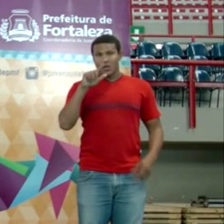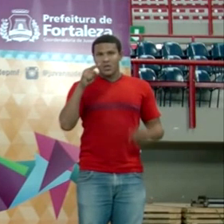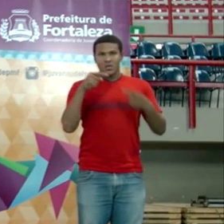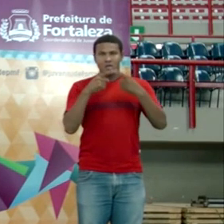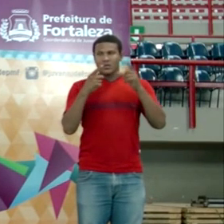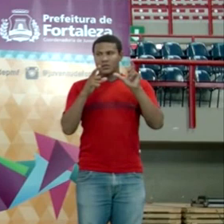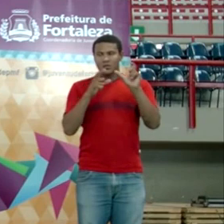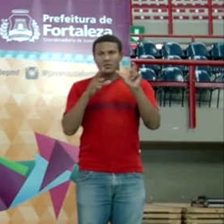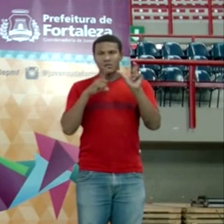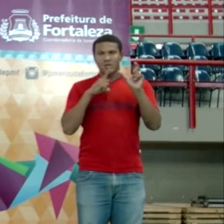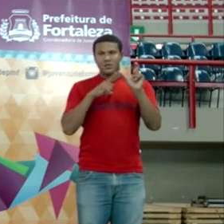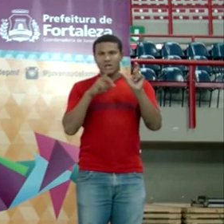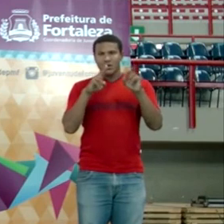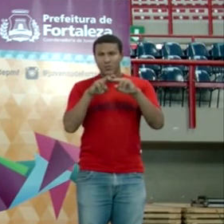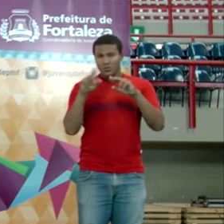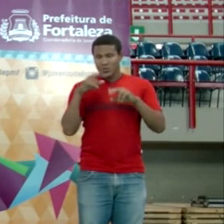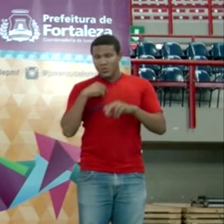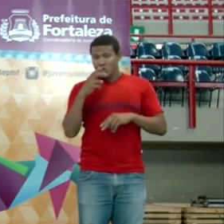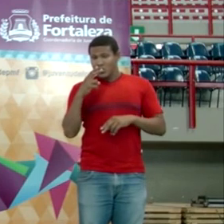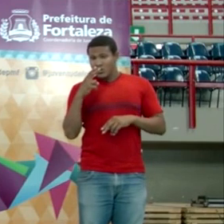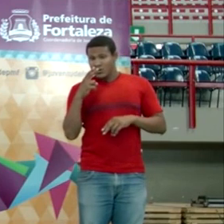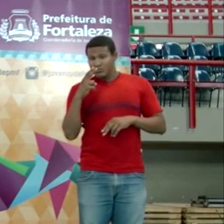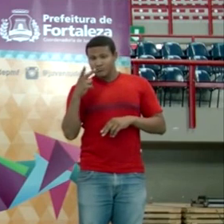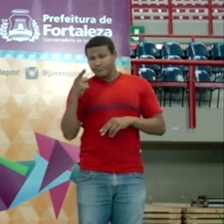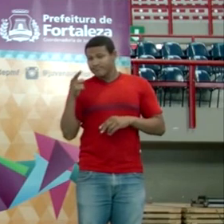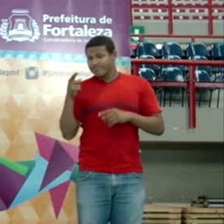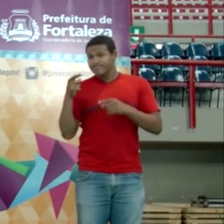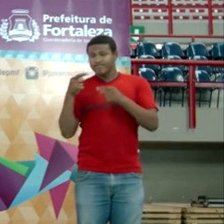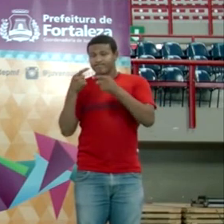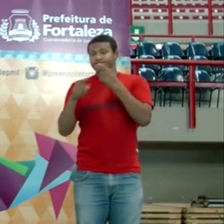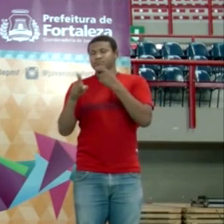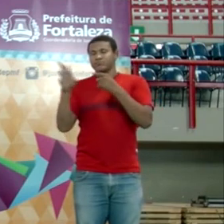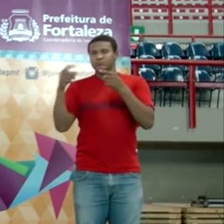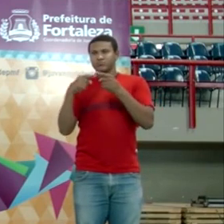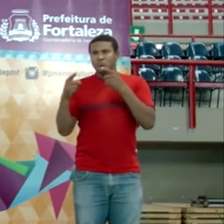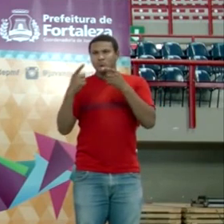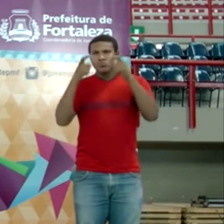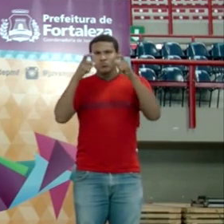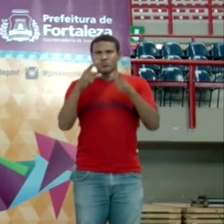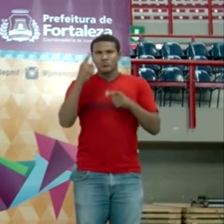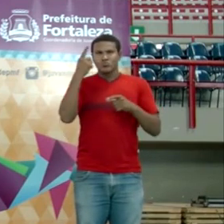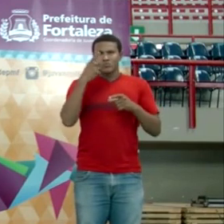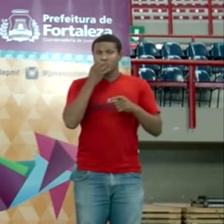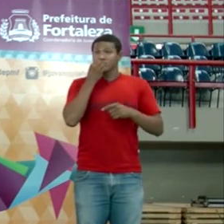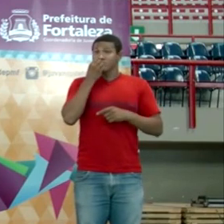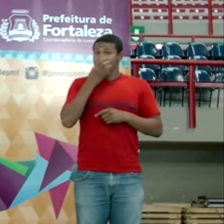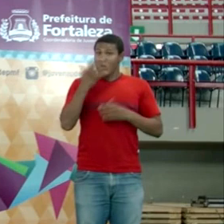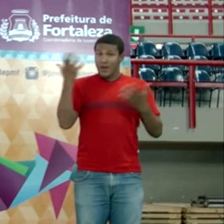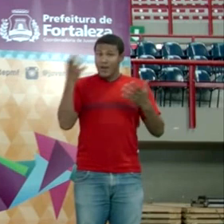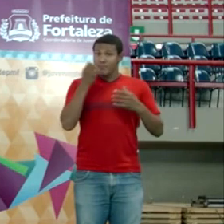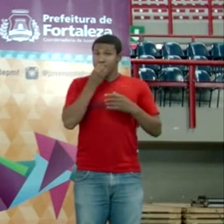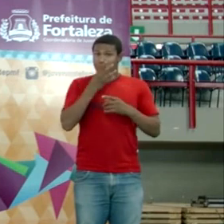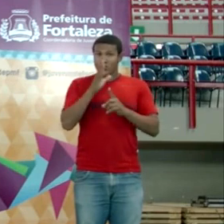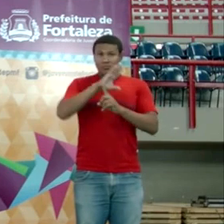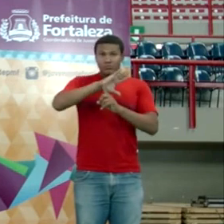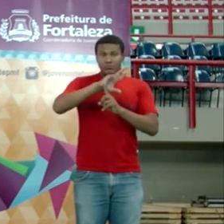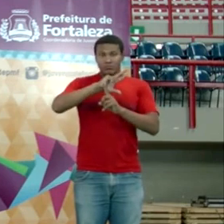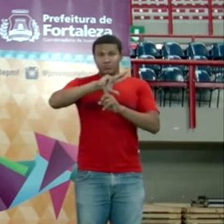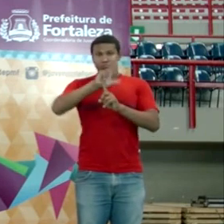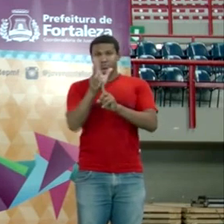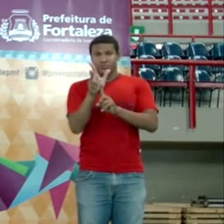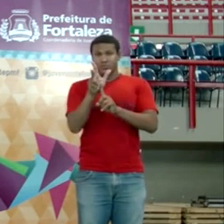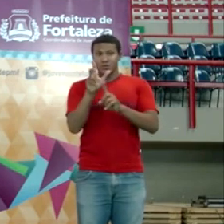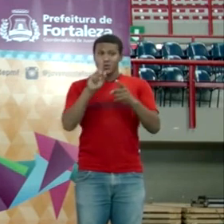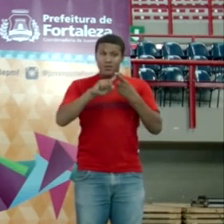local onde o aparelho ficaria inútil seriam. Ou seja, ele quer que o aparelho seja bom e que o aparelho não seja